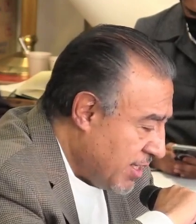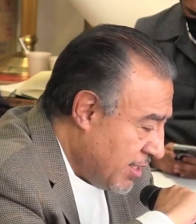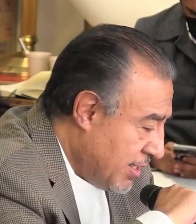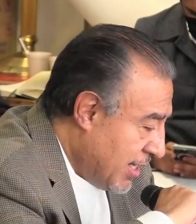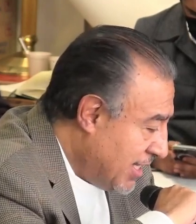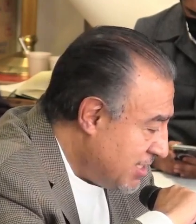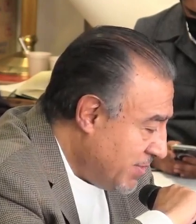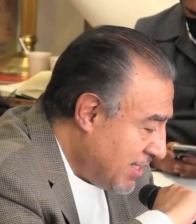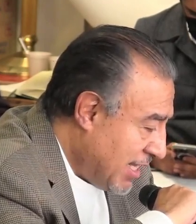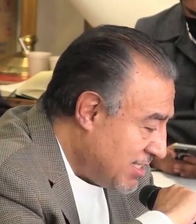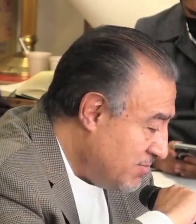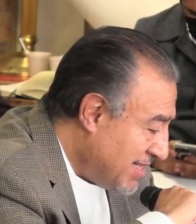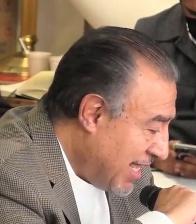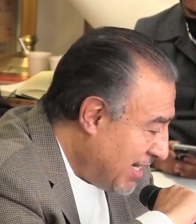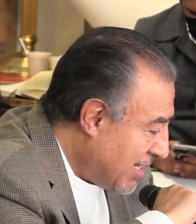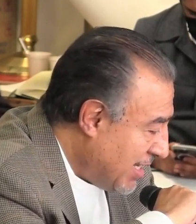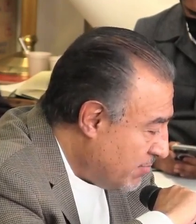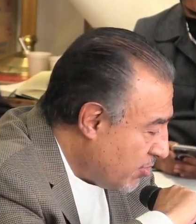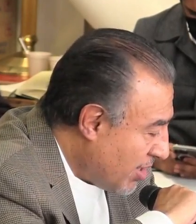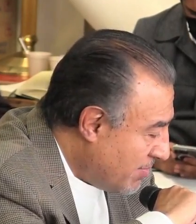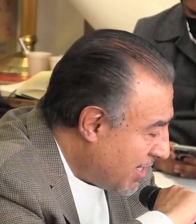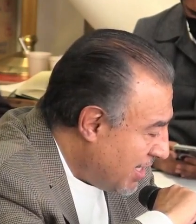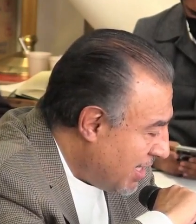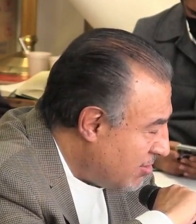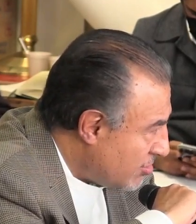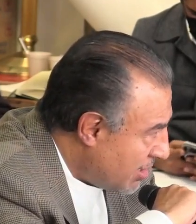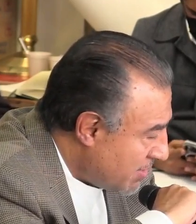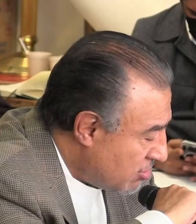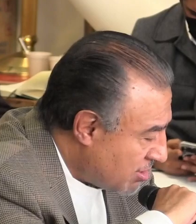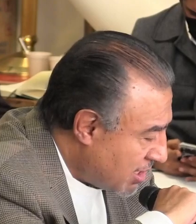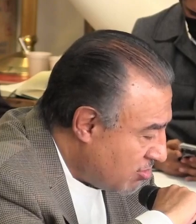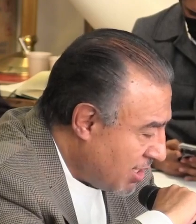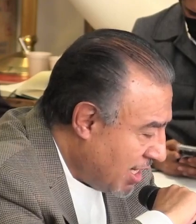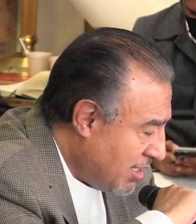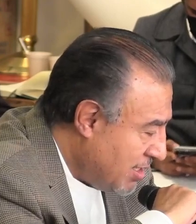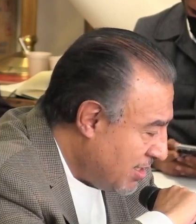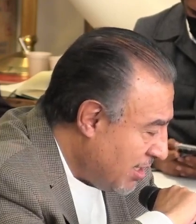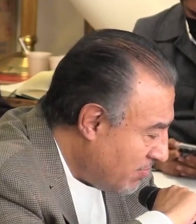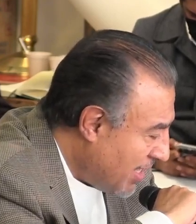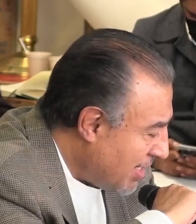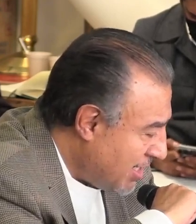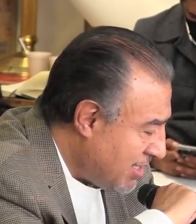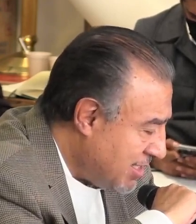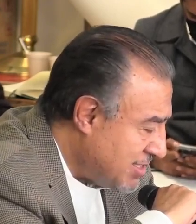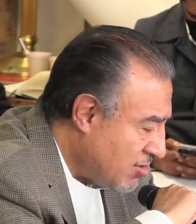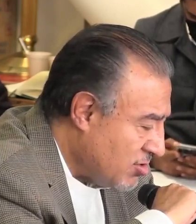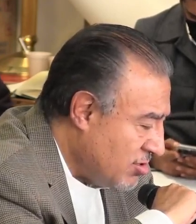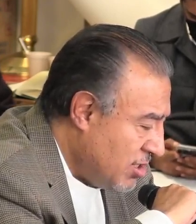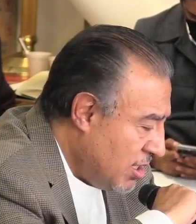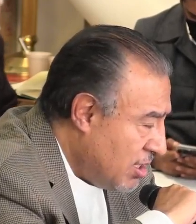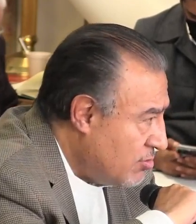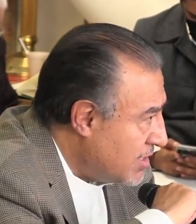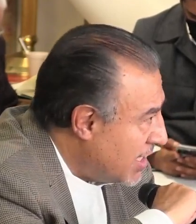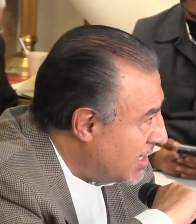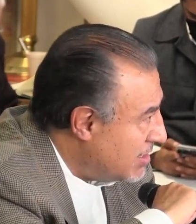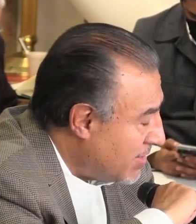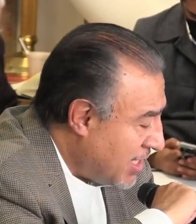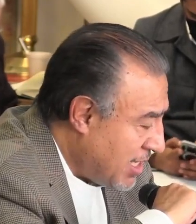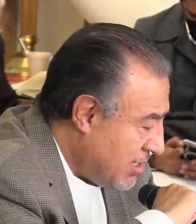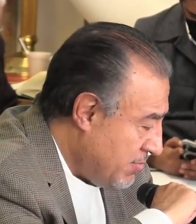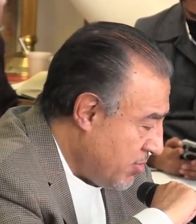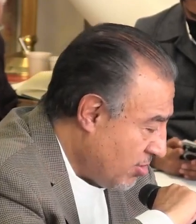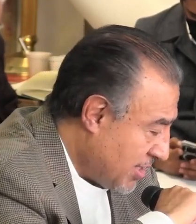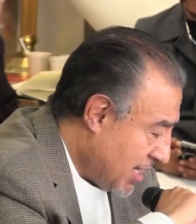mismo, es vital que el Programa General de Ordenamiento Territorial y el Plan General de Desarrollo lo integren